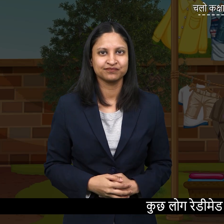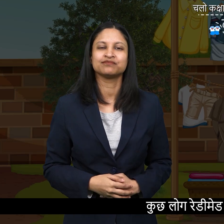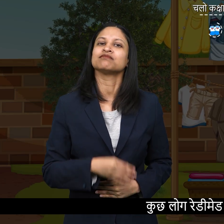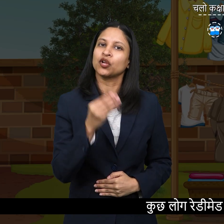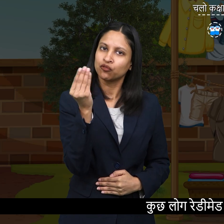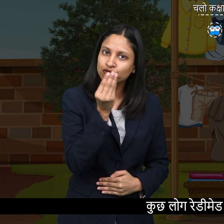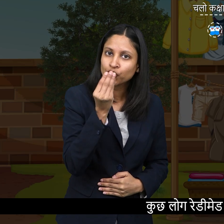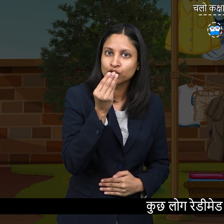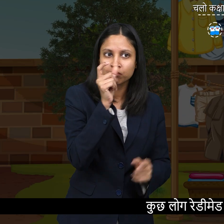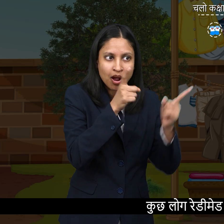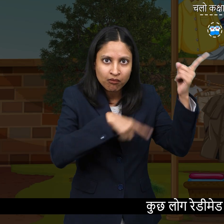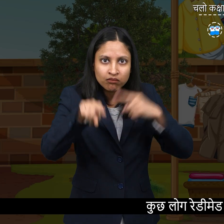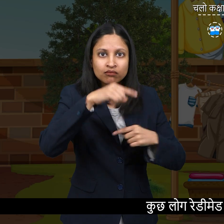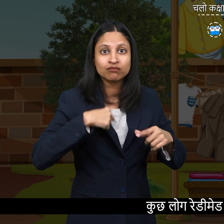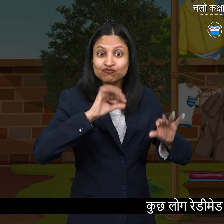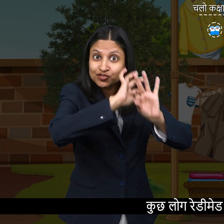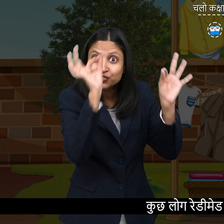कुछ लोग रेडीमेड कपड़े खरीदते हैं।